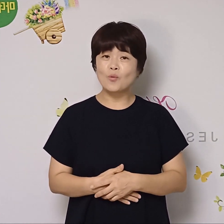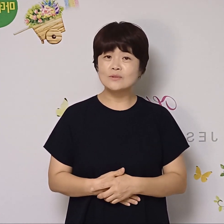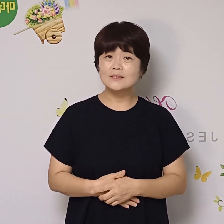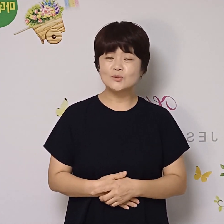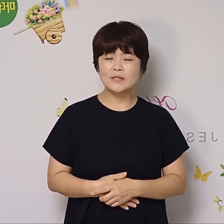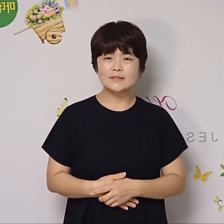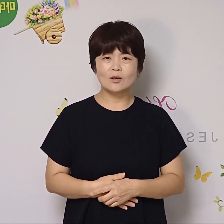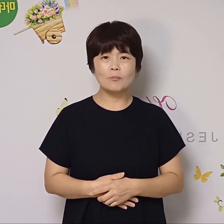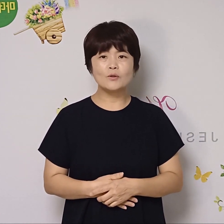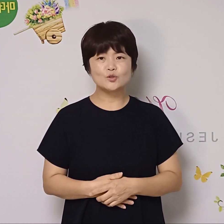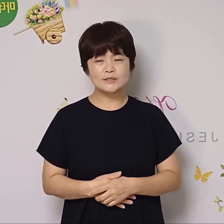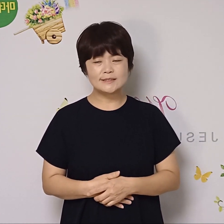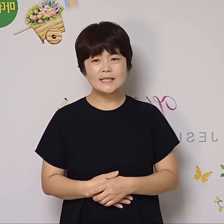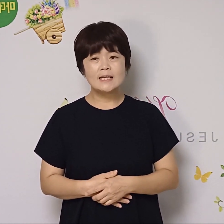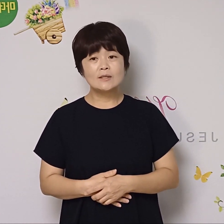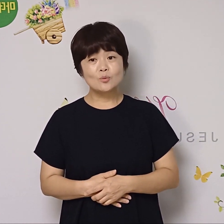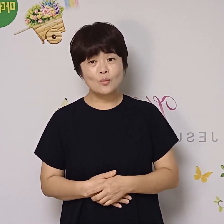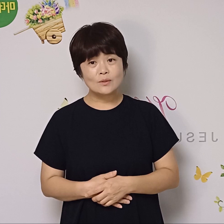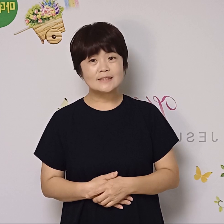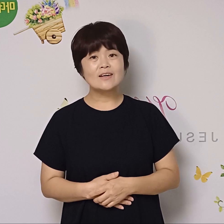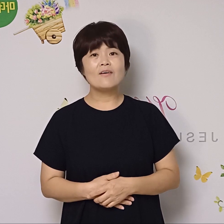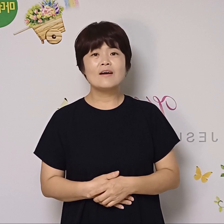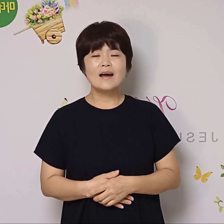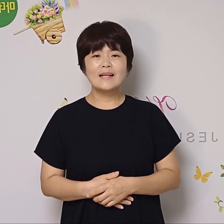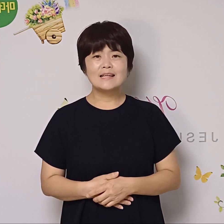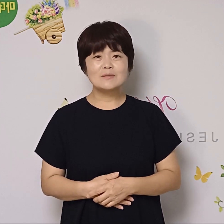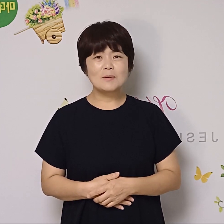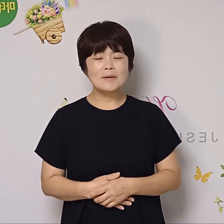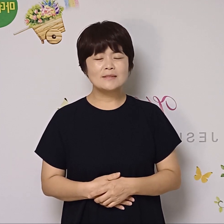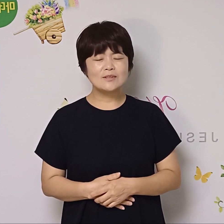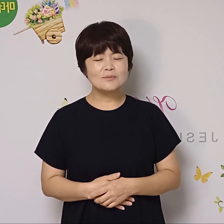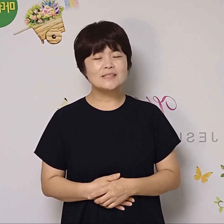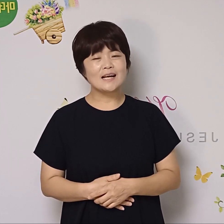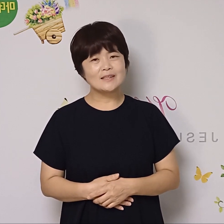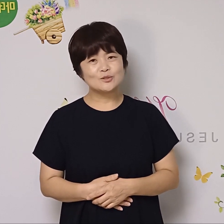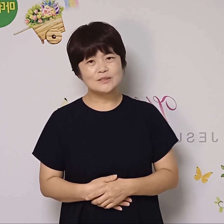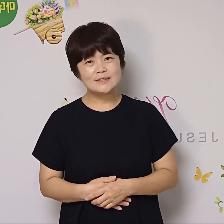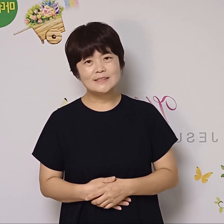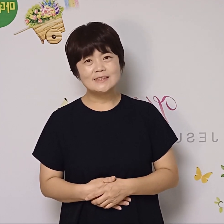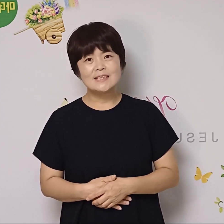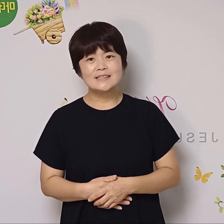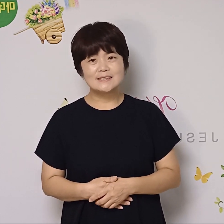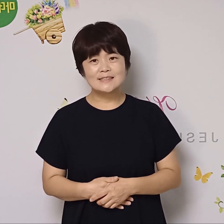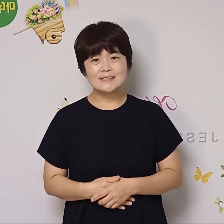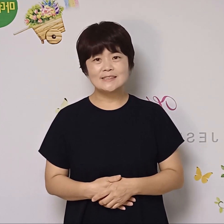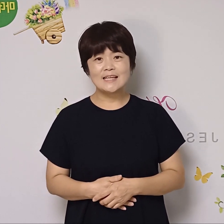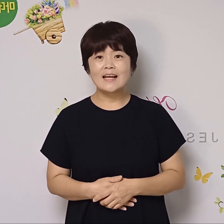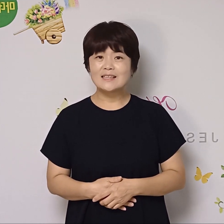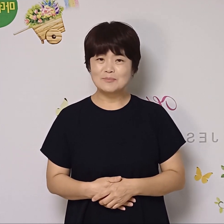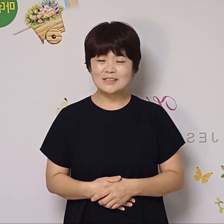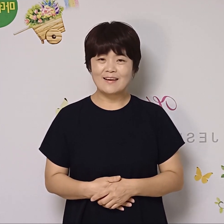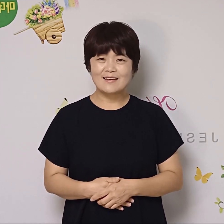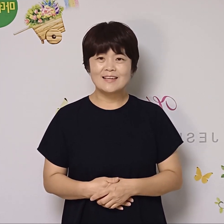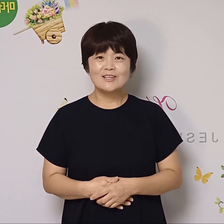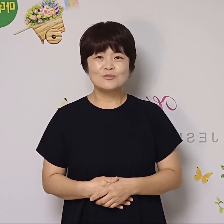모든 죄를 덮어주신 또 그래서 하나님 앞에 끝없이 나갈 수 있는 그 크신 사랑입니다.